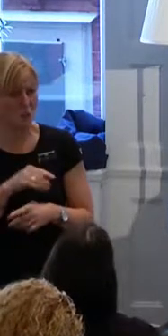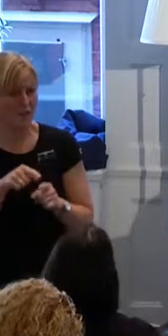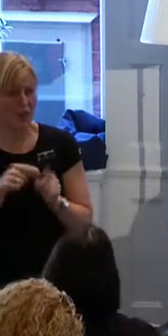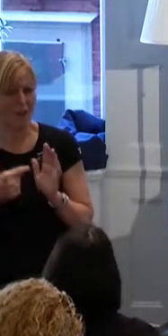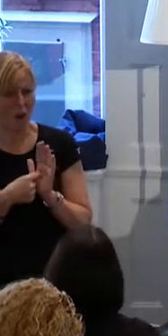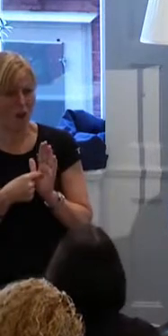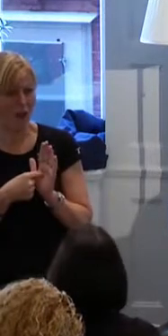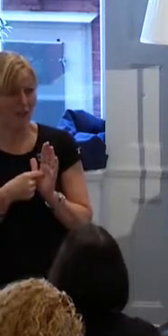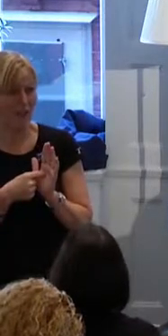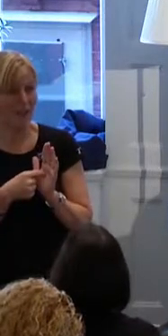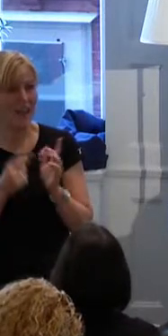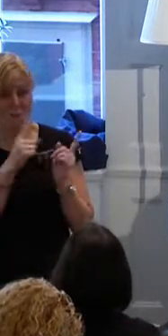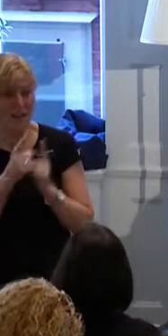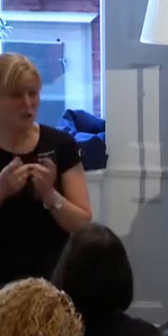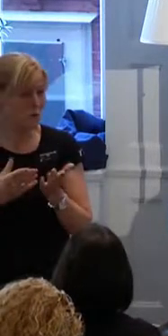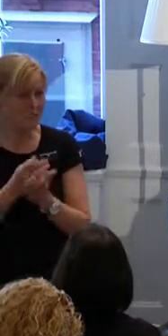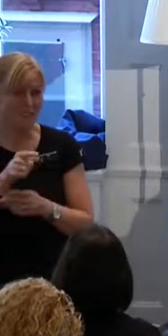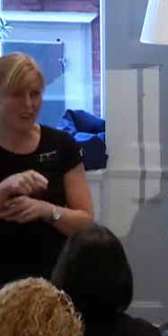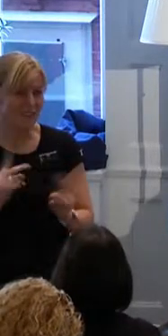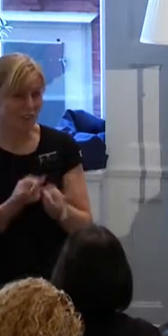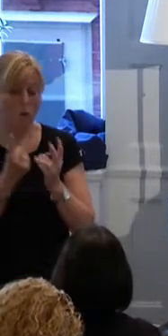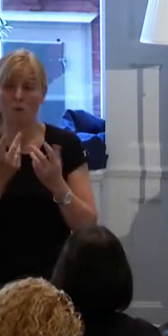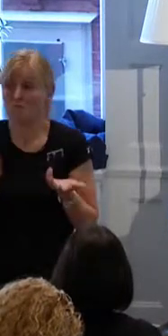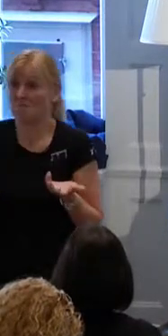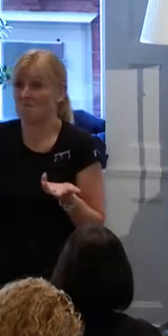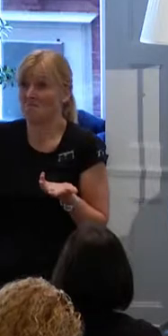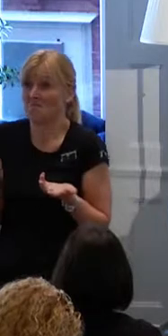begåvade människor som har drivit igenom detta ju. Ja, säg det.